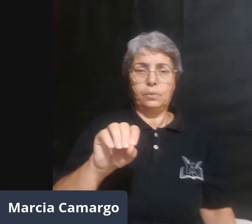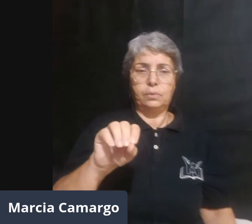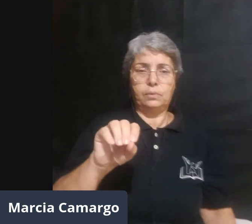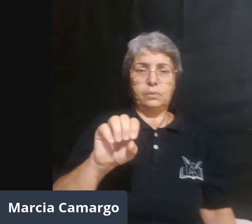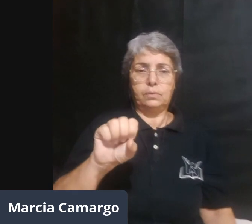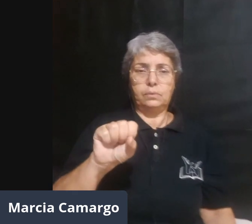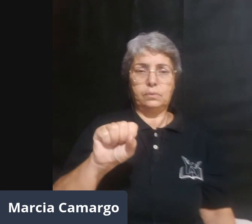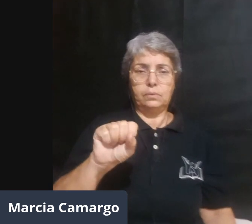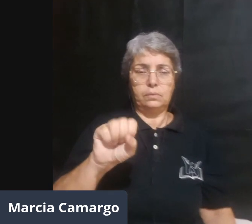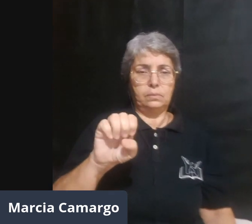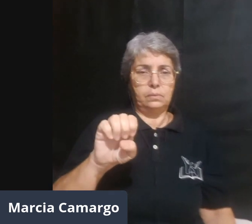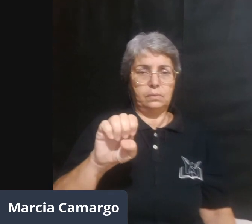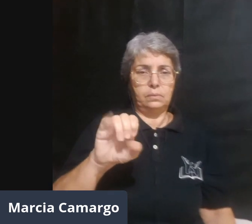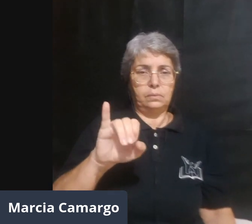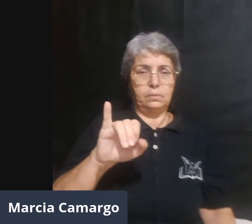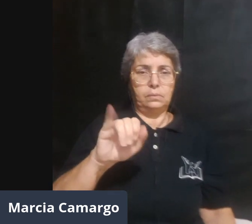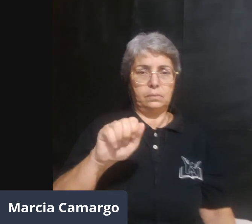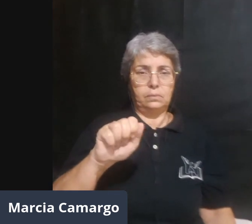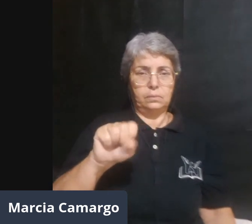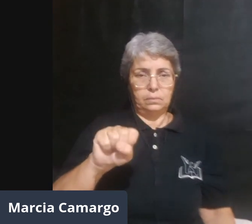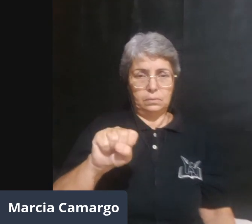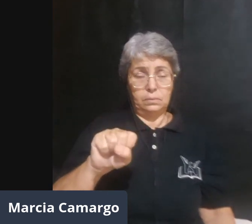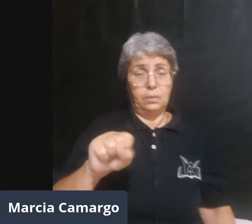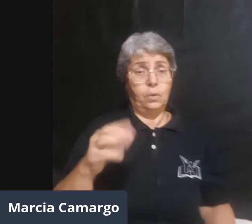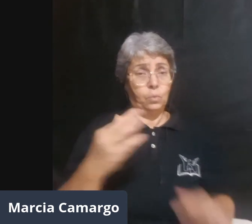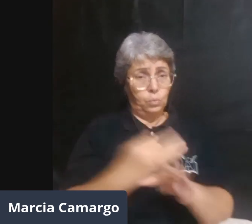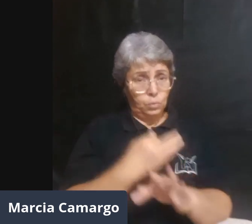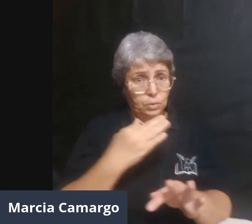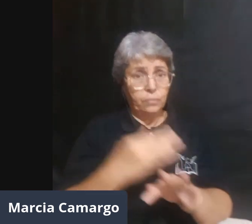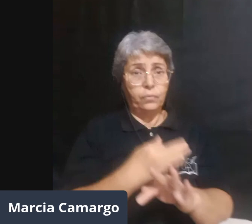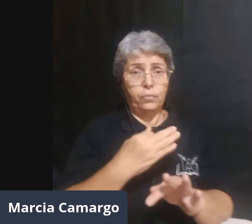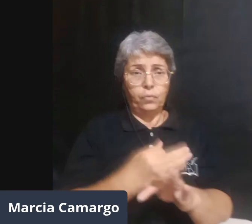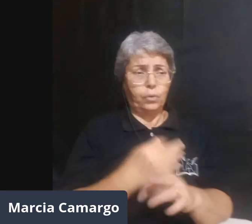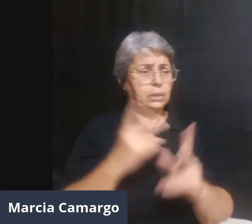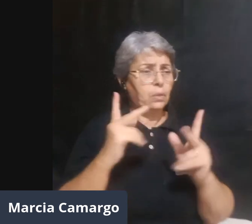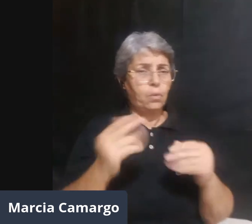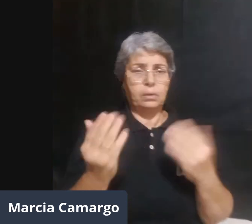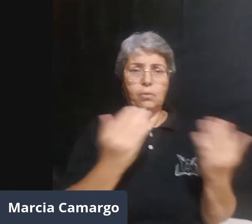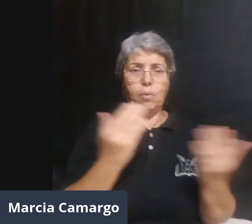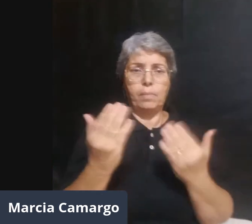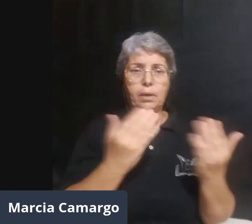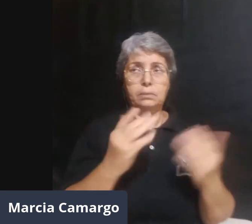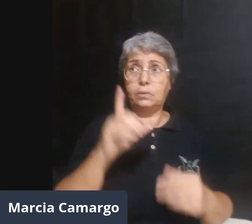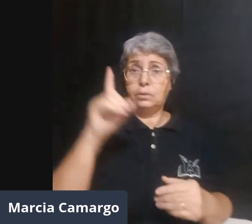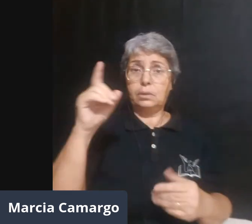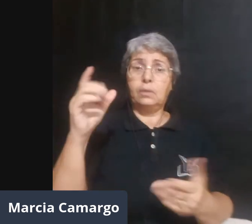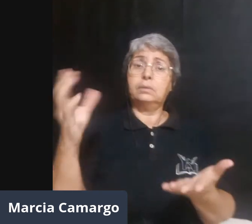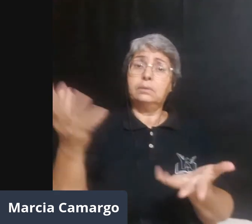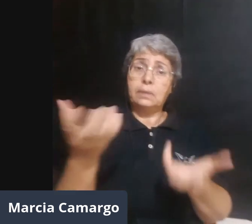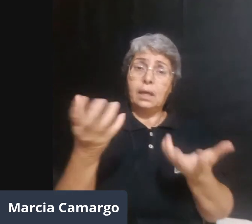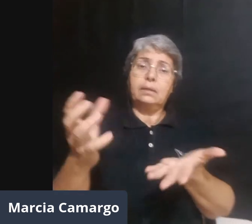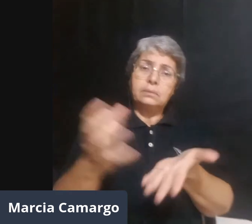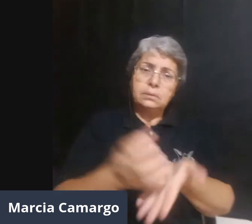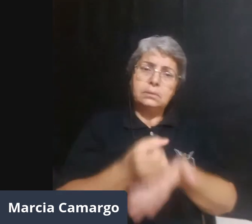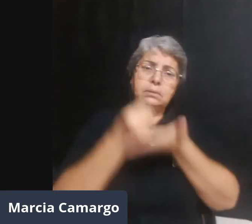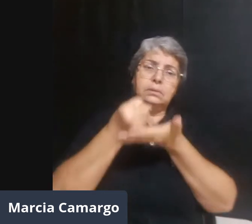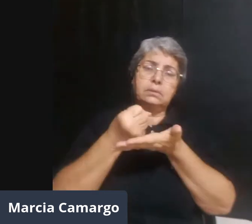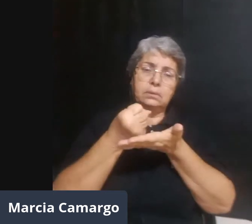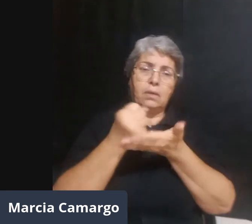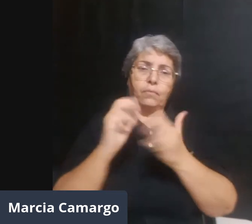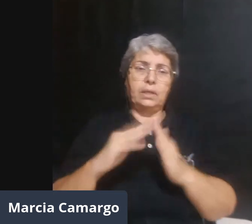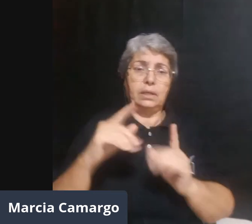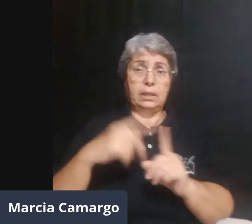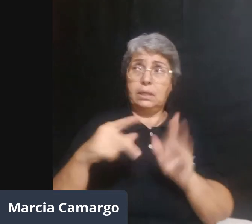Senhor fez para resgatar a sua amada. Mas as estratégias de Deus são um mistério para os homens. E muitas vezes